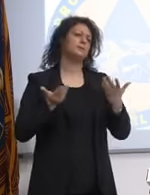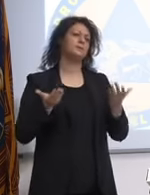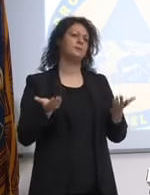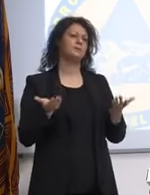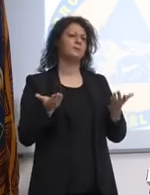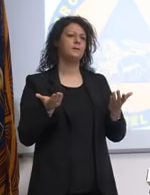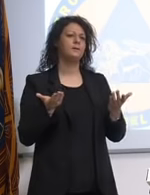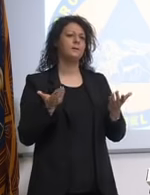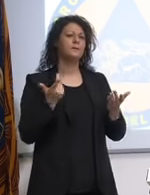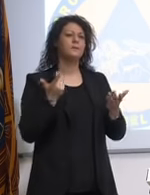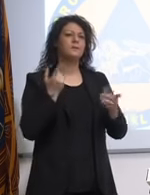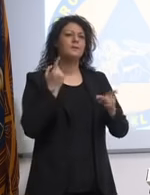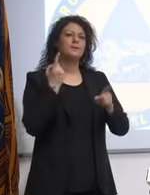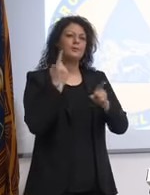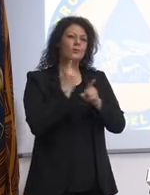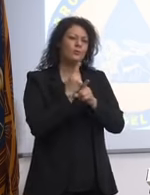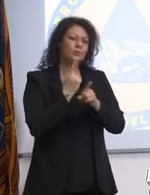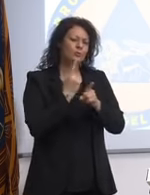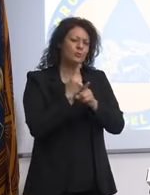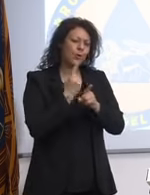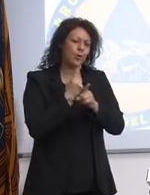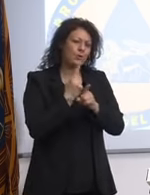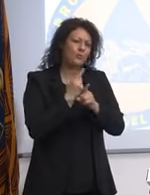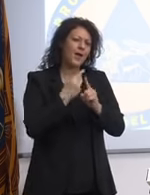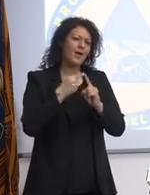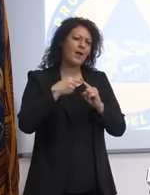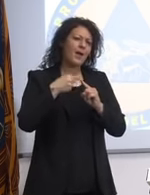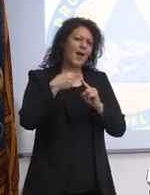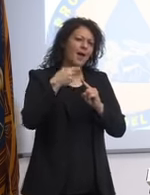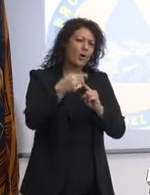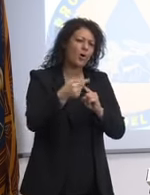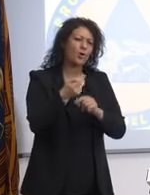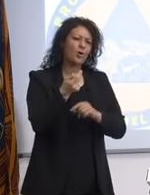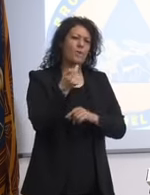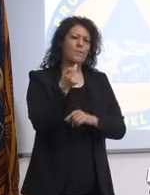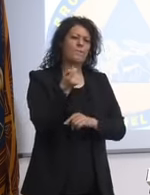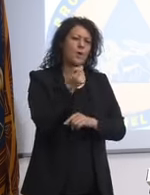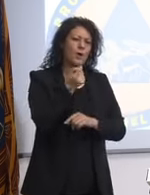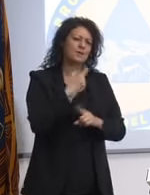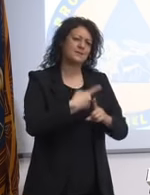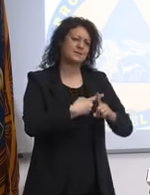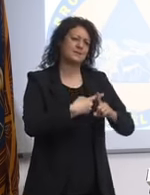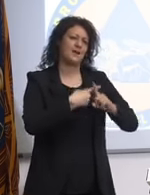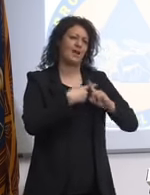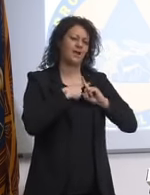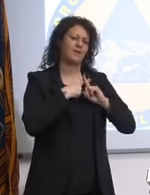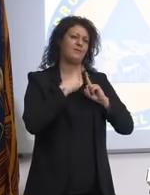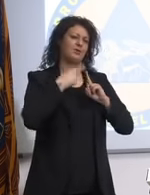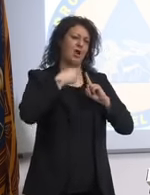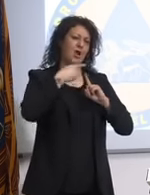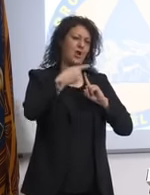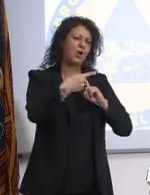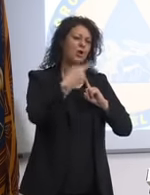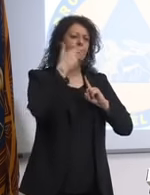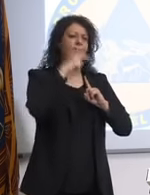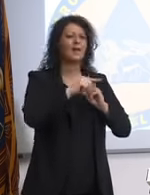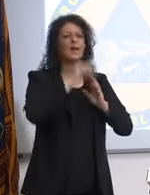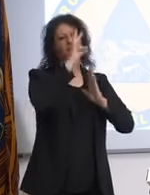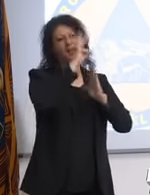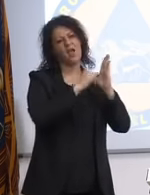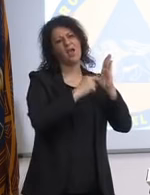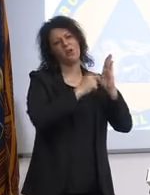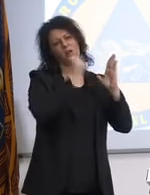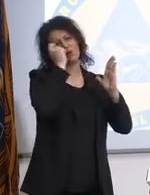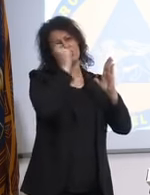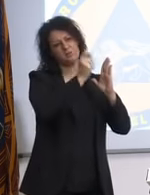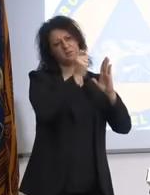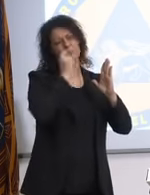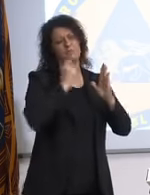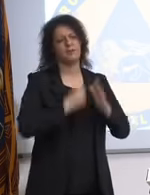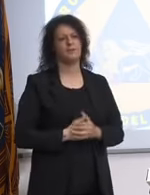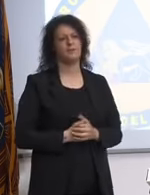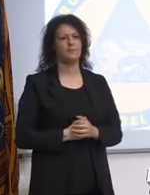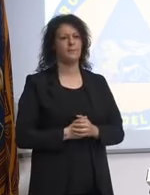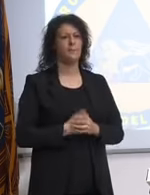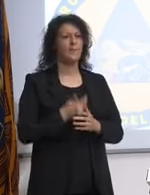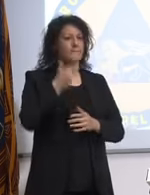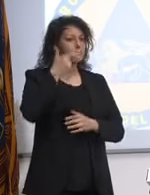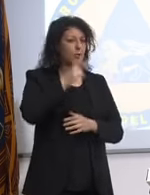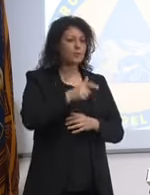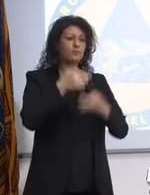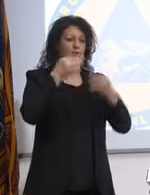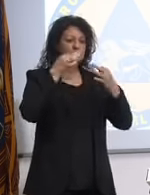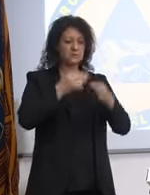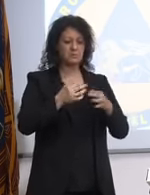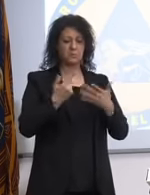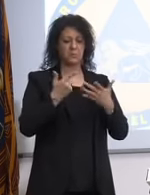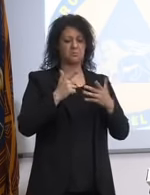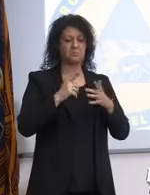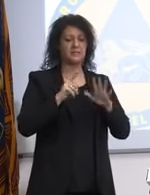modo di stringere ancora, far quadrato e rispettare le regole. E comunque la contabilità ce l'avremo nel giro di 8 giorni,